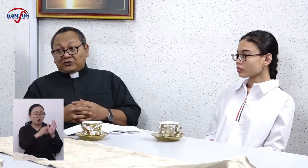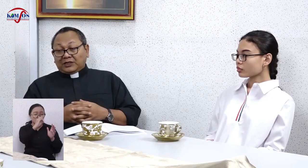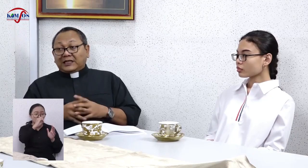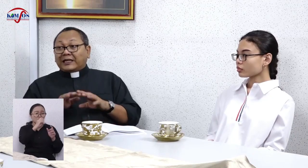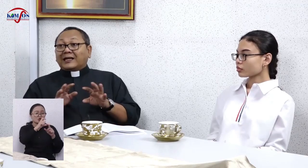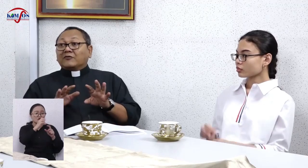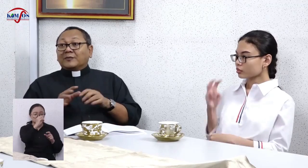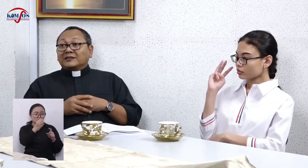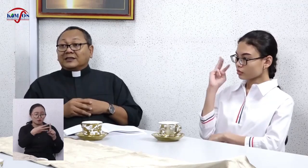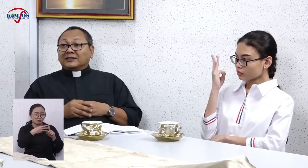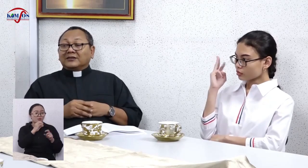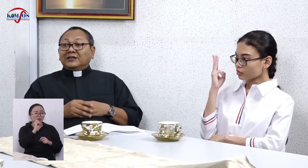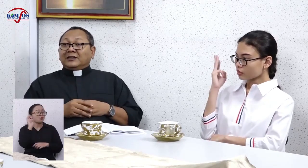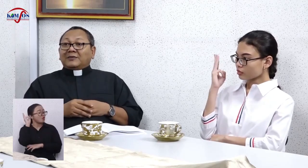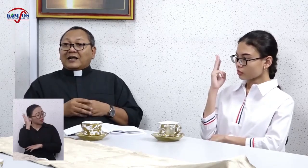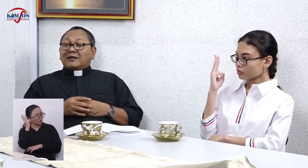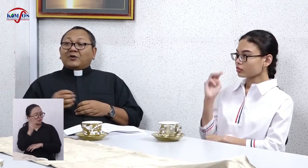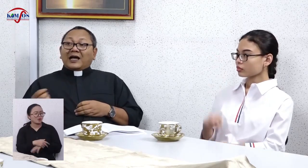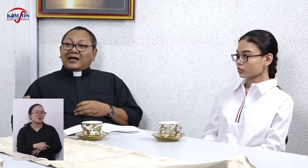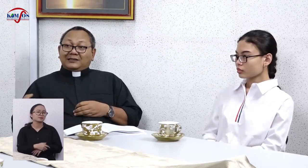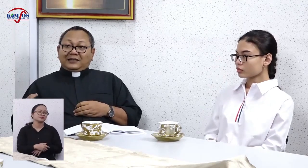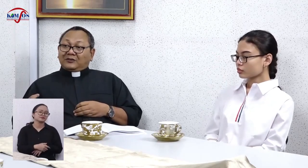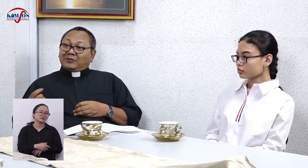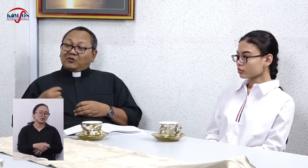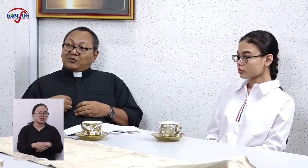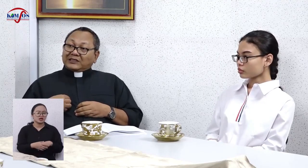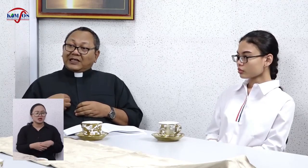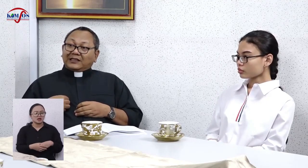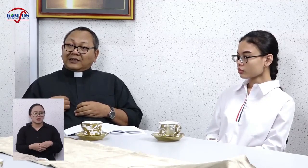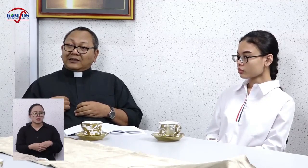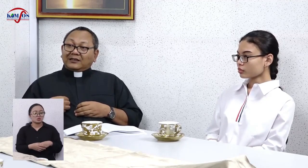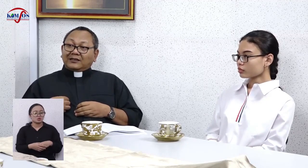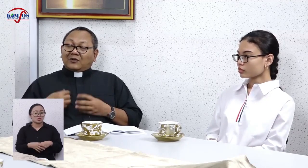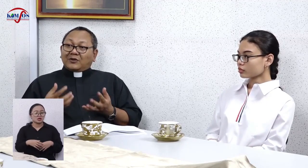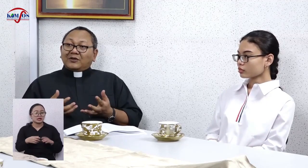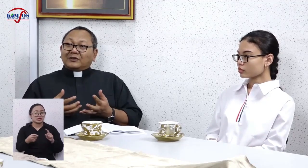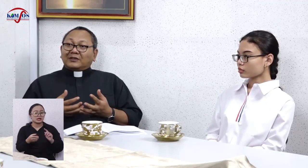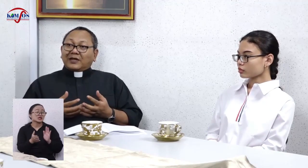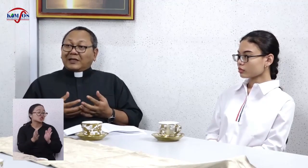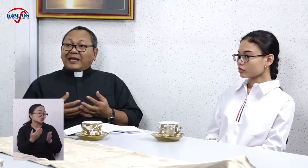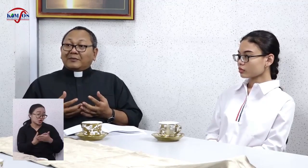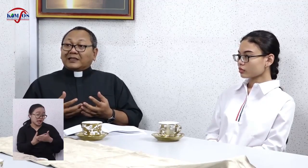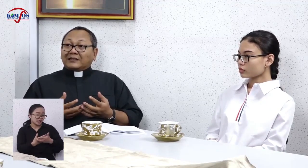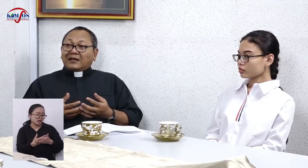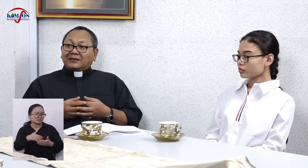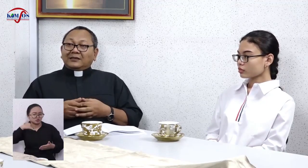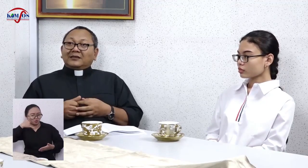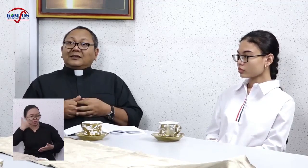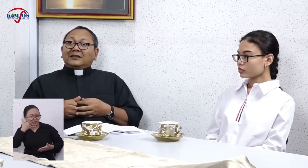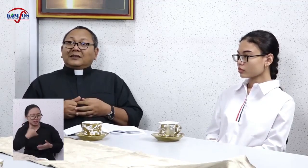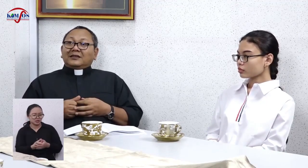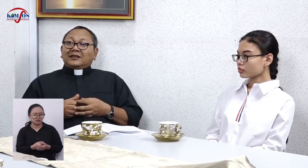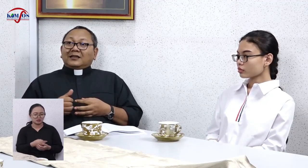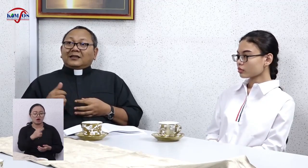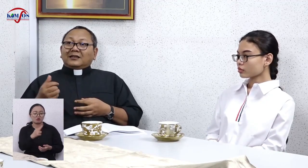97 maka keponakannya itu menghubungi saya Romo namanya MRT